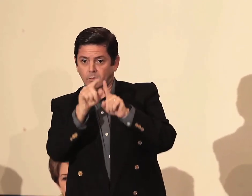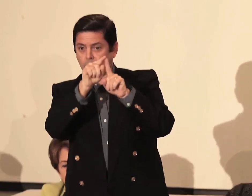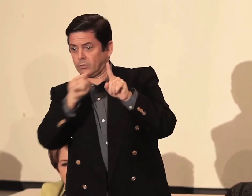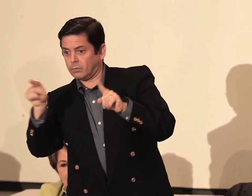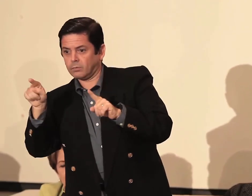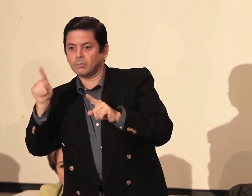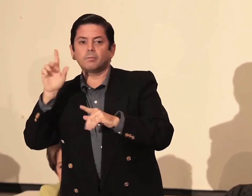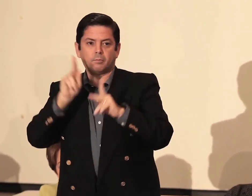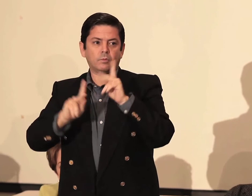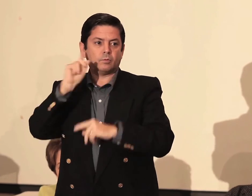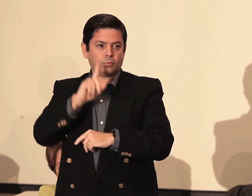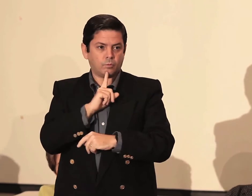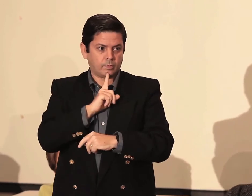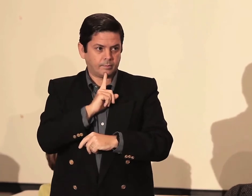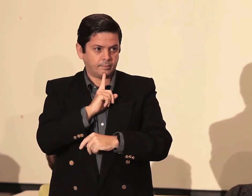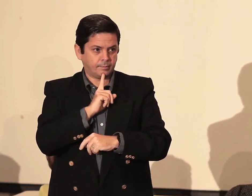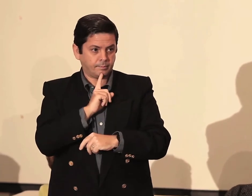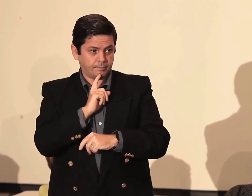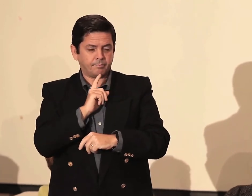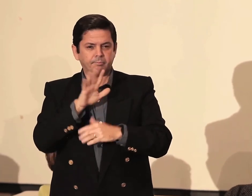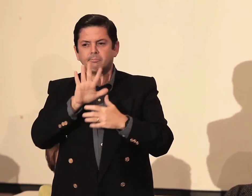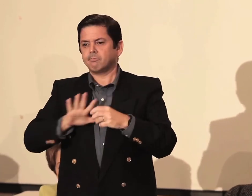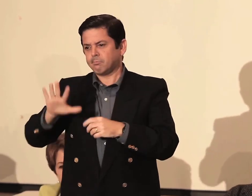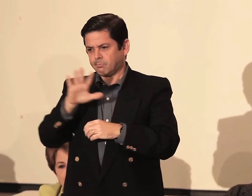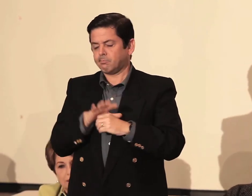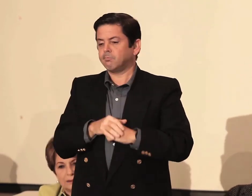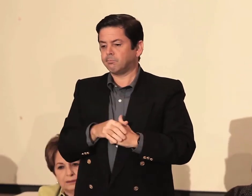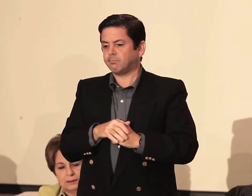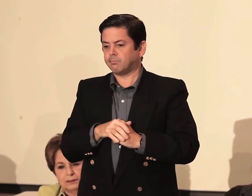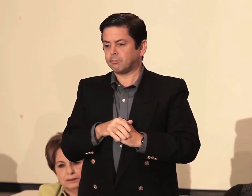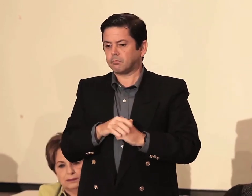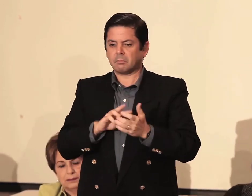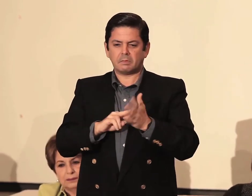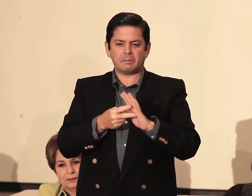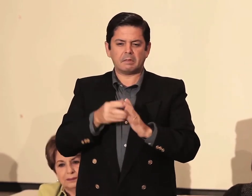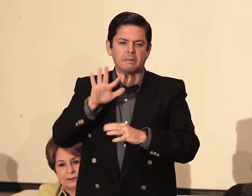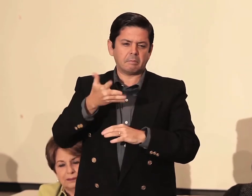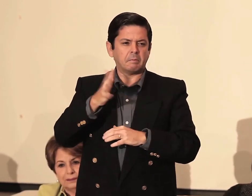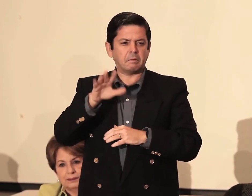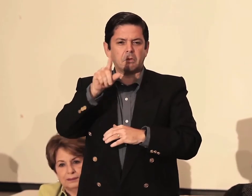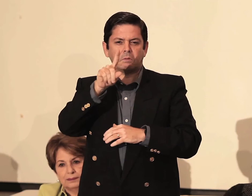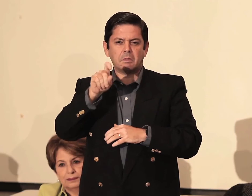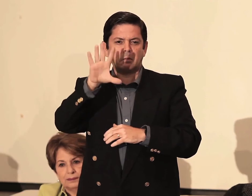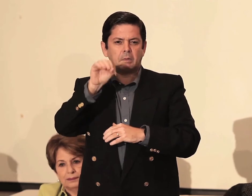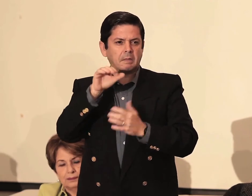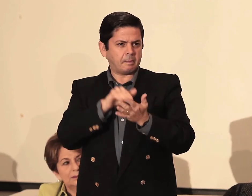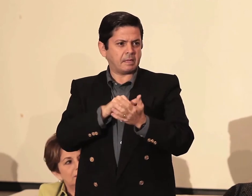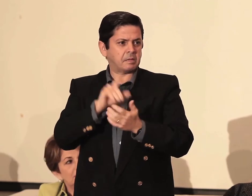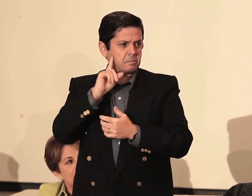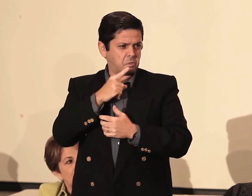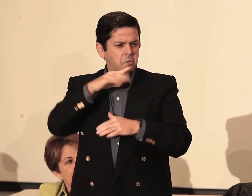% de esas personas son personas con discapacidad auditiva. Números siempre aproximados.